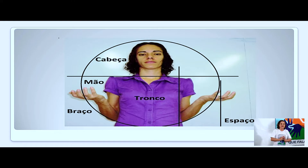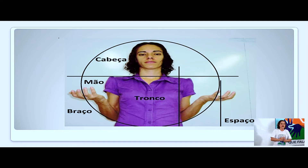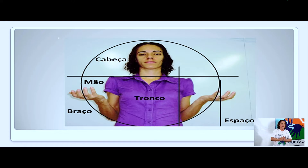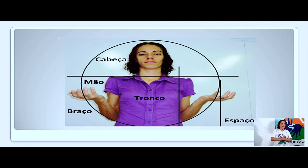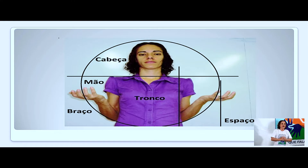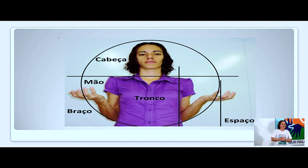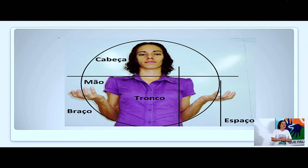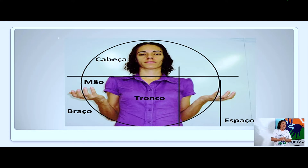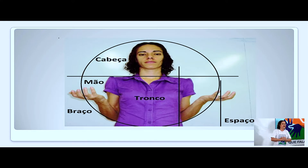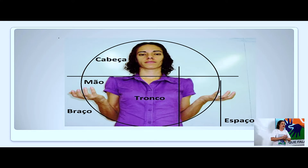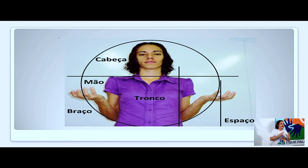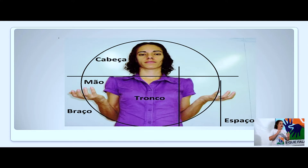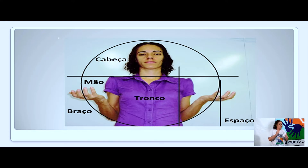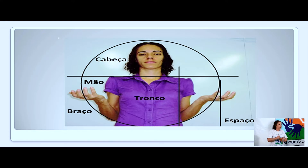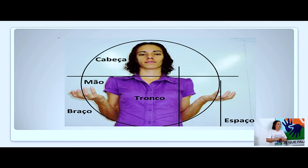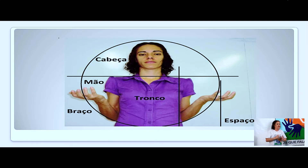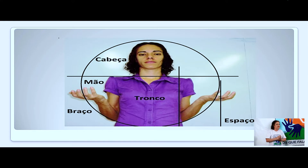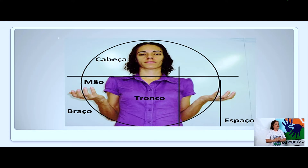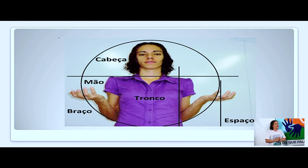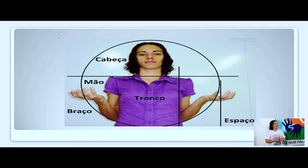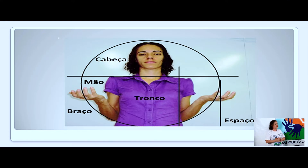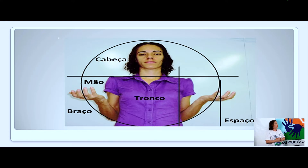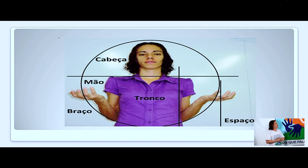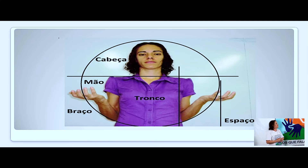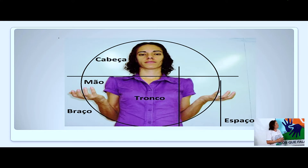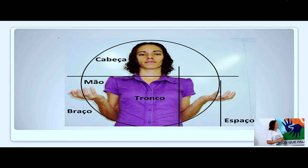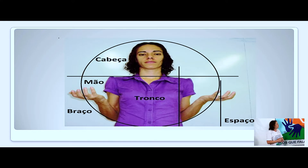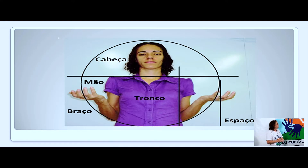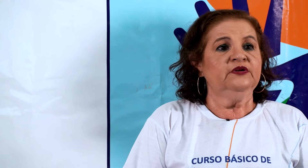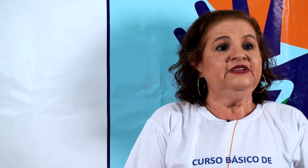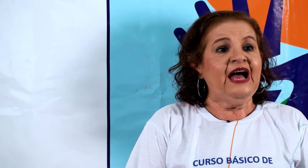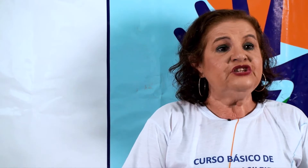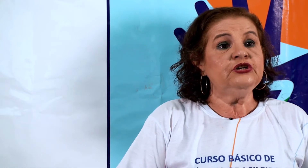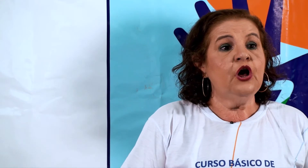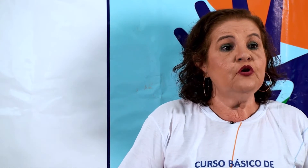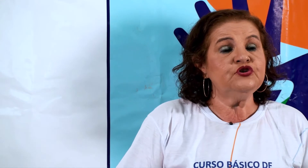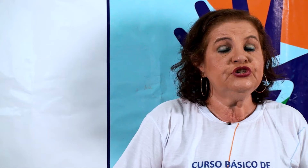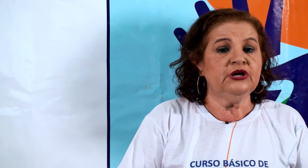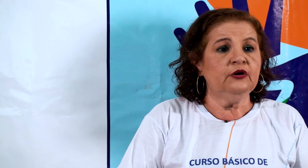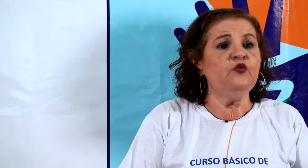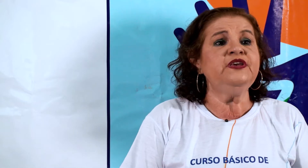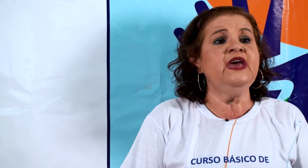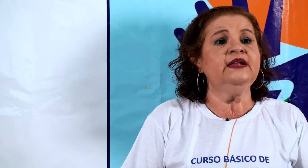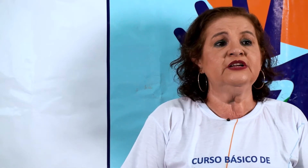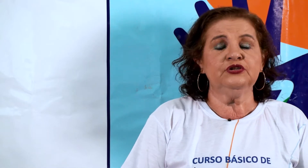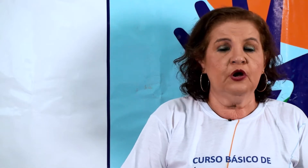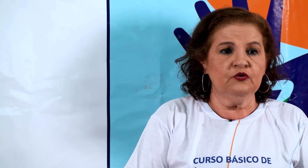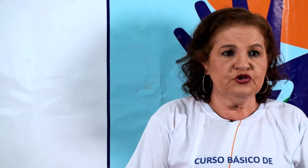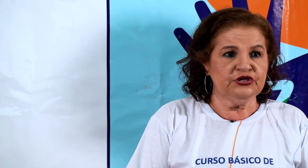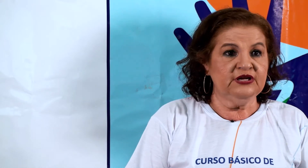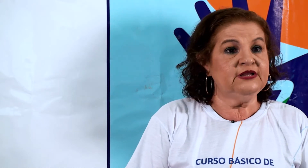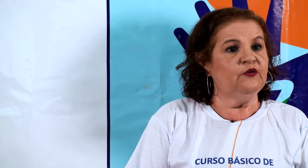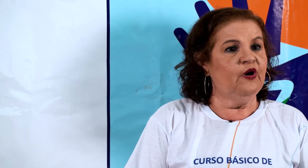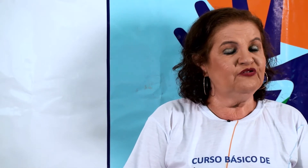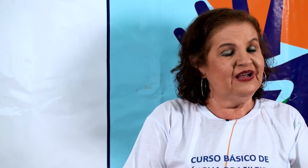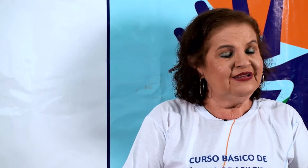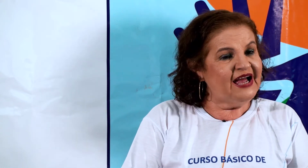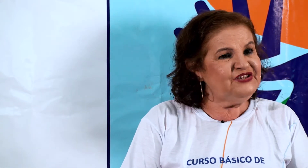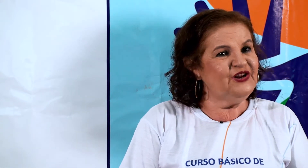Sinais, da Língua Brasileira de Sinais. Datilologia. O que é datilologia? Então, a